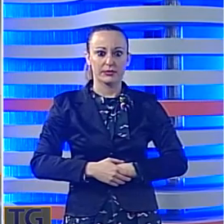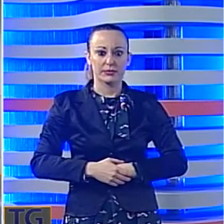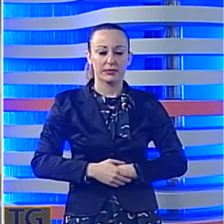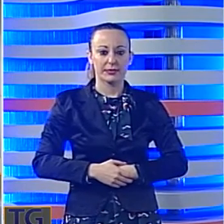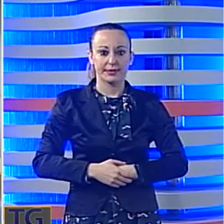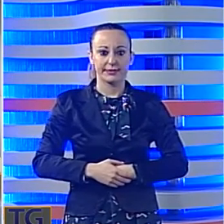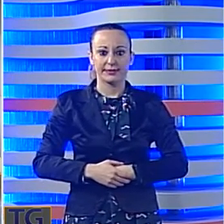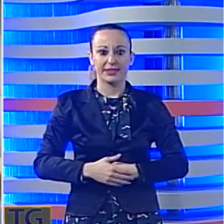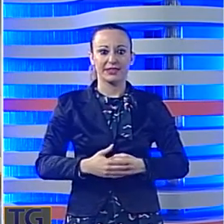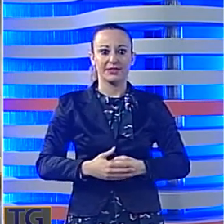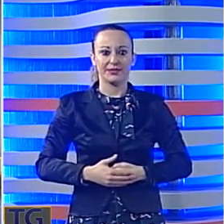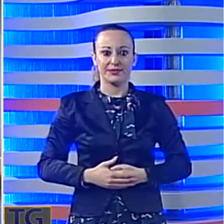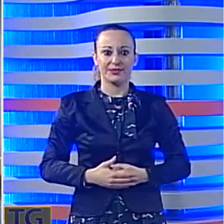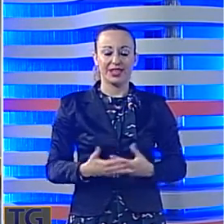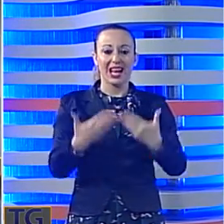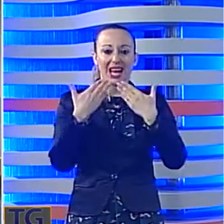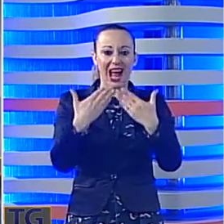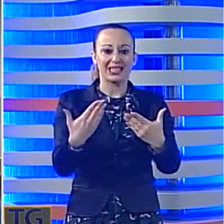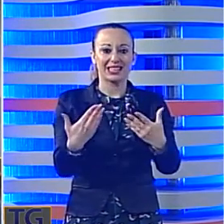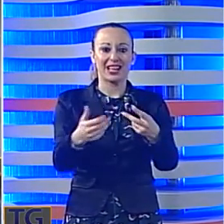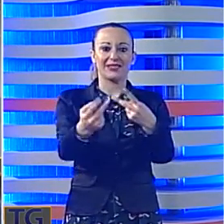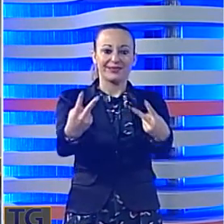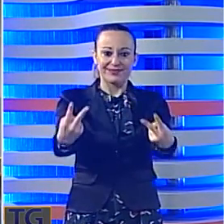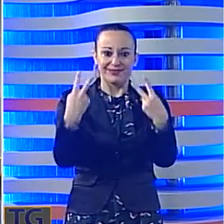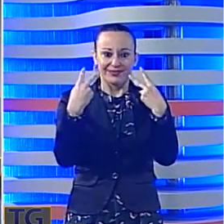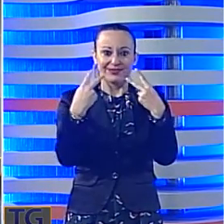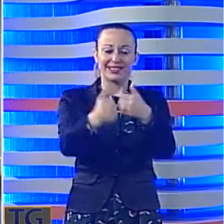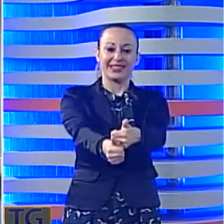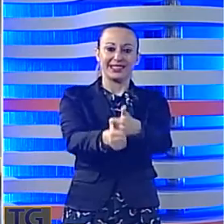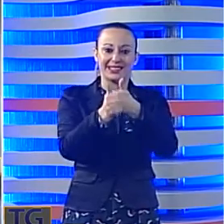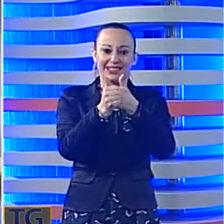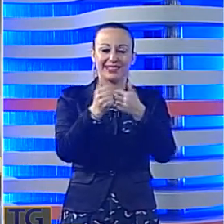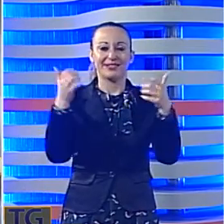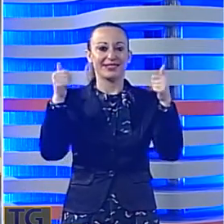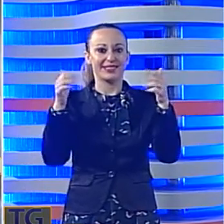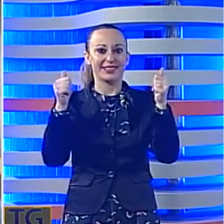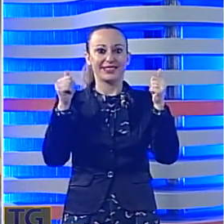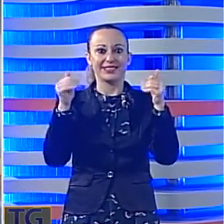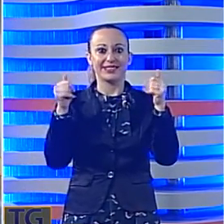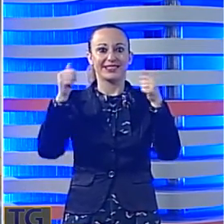sparito da venerdì. Questa era l'ultima notizia per noi, vi rimandiamo alla prossima edizione.